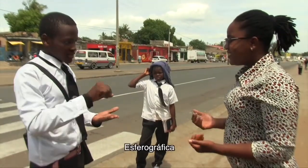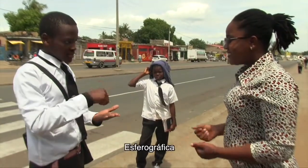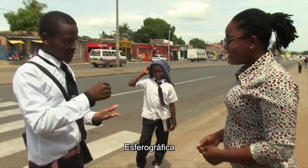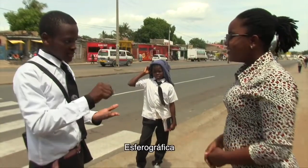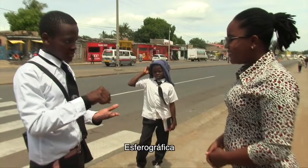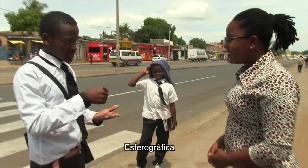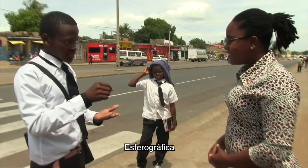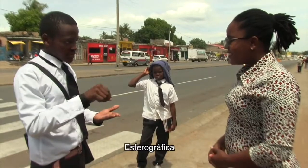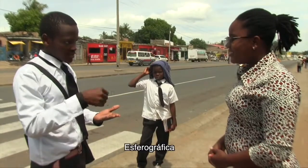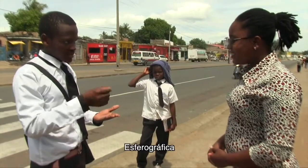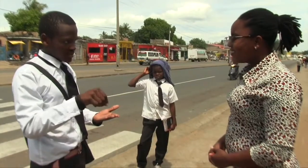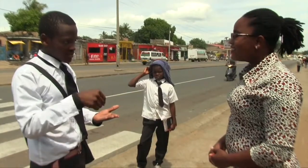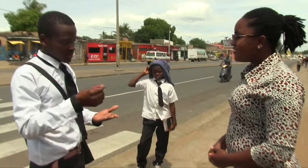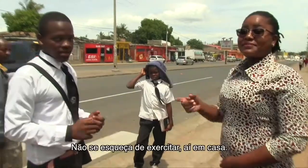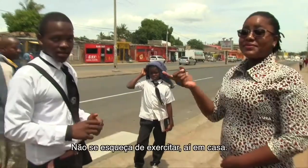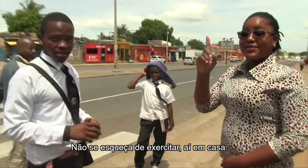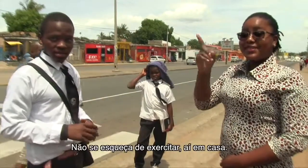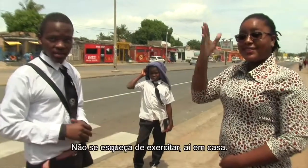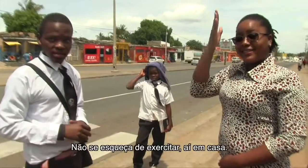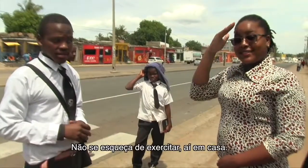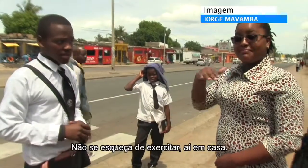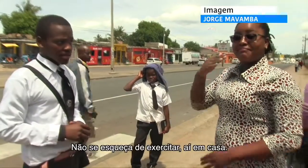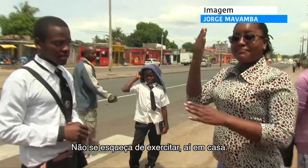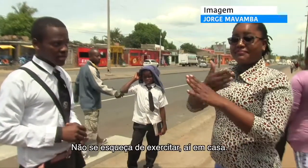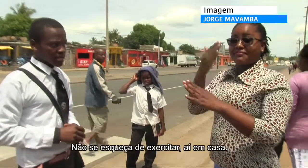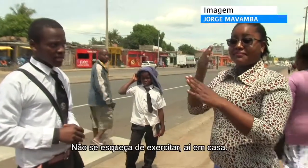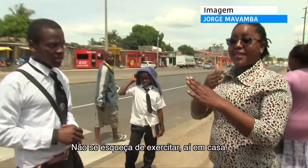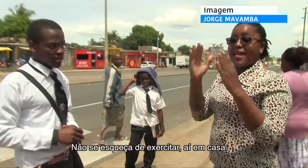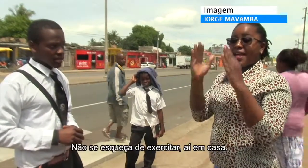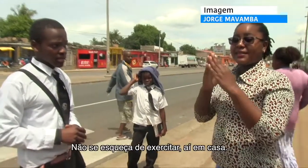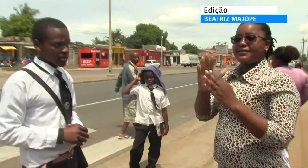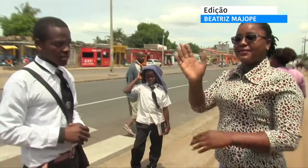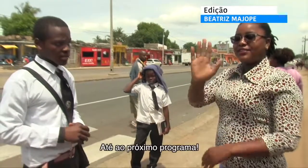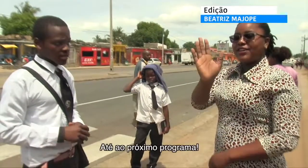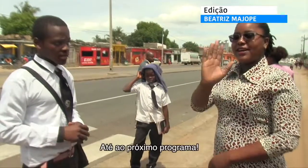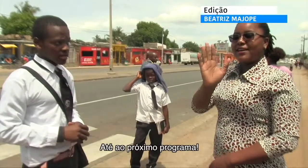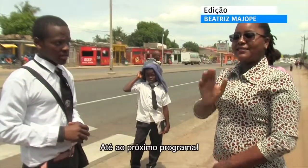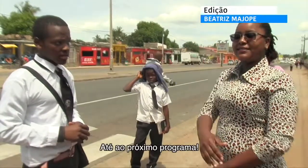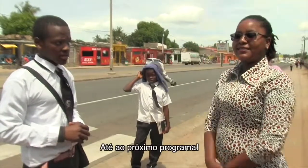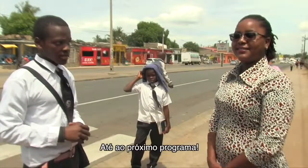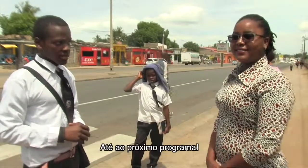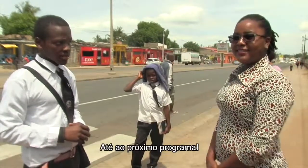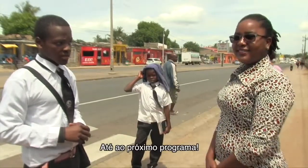Esferográfica Não se esqueça de exercitar aí em casa. Até o próximo programa.